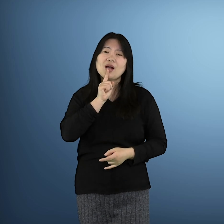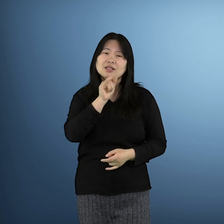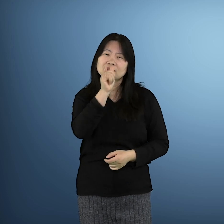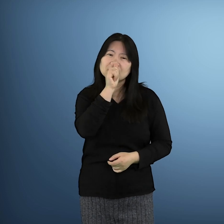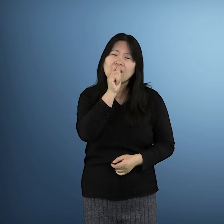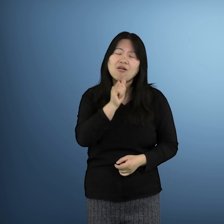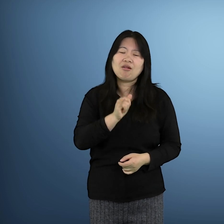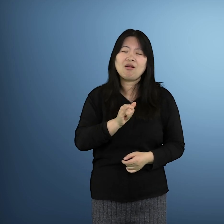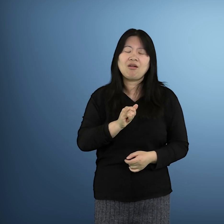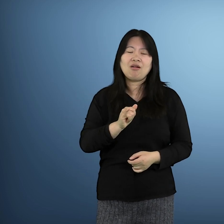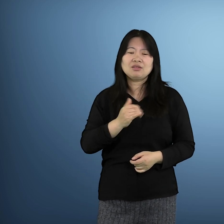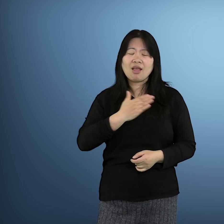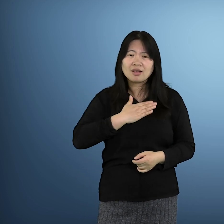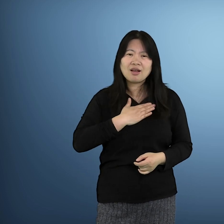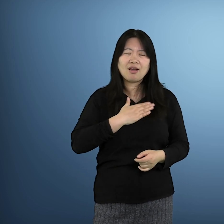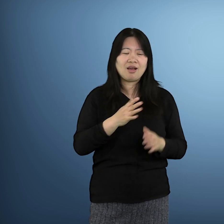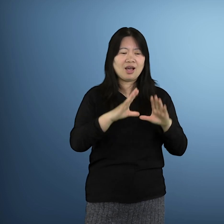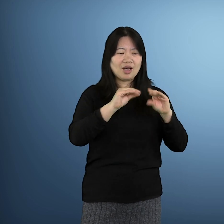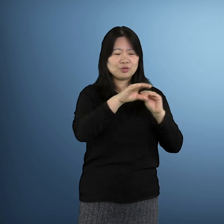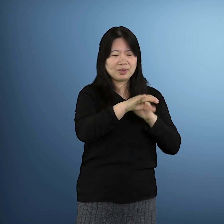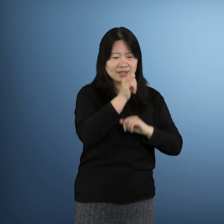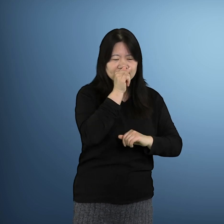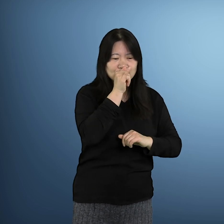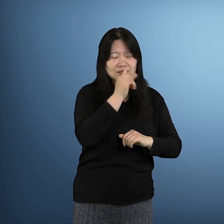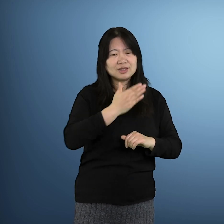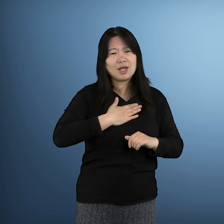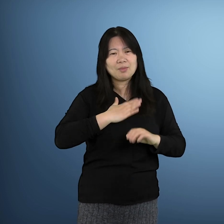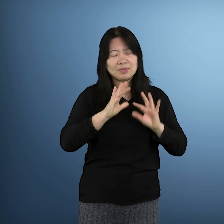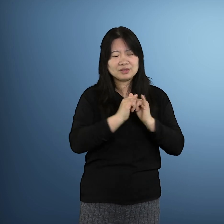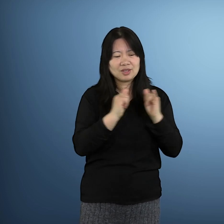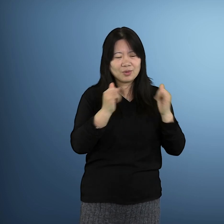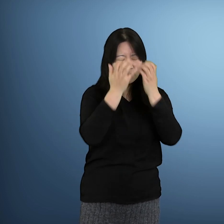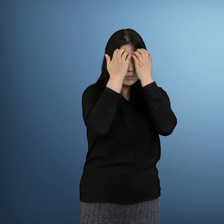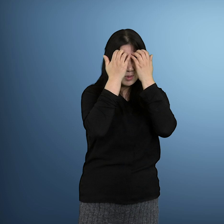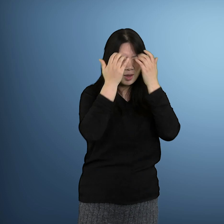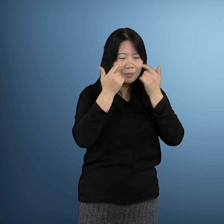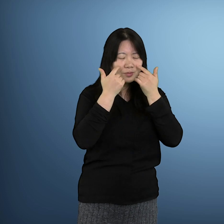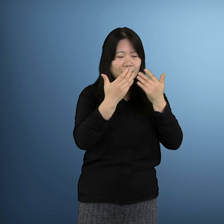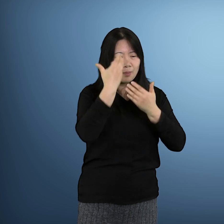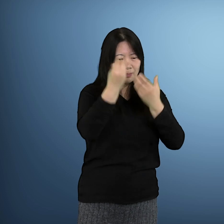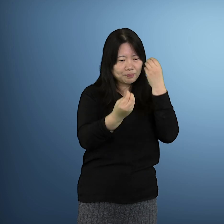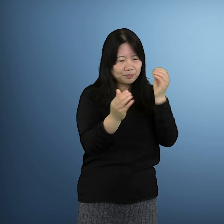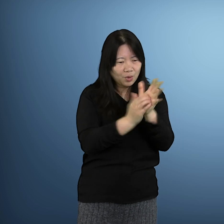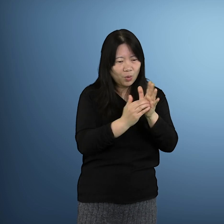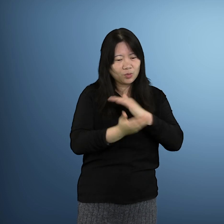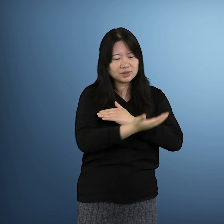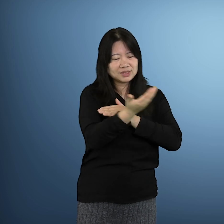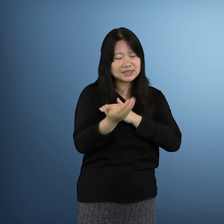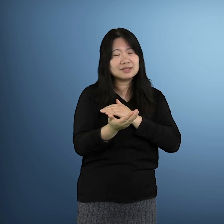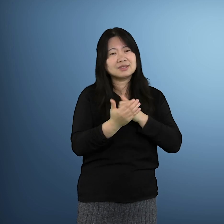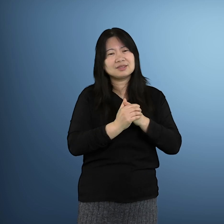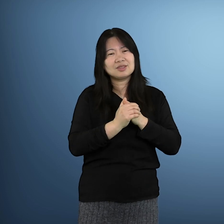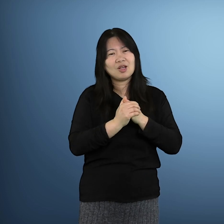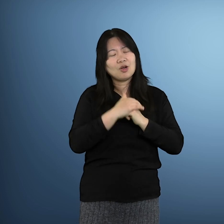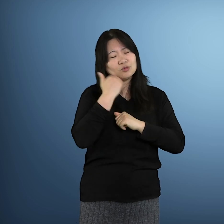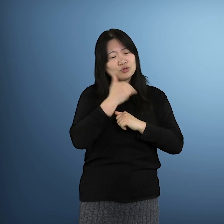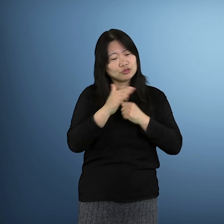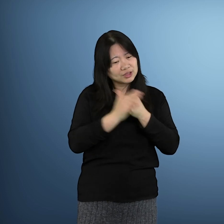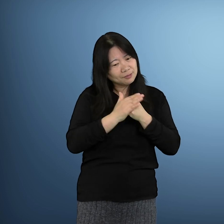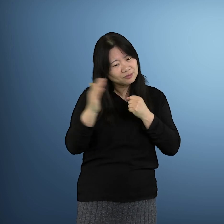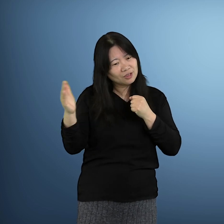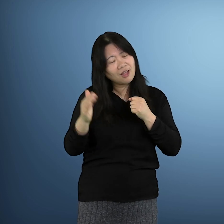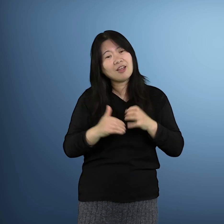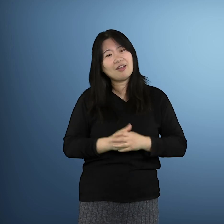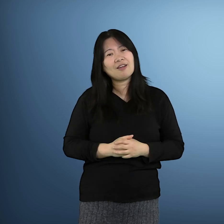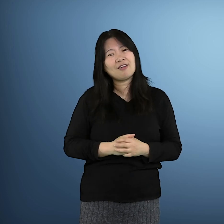이르시되 내가 애굽에 있는 내 백성의 고통을 분명히 보고 그들이 그들의 누구로